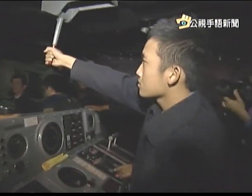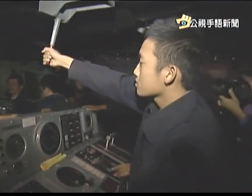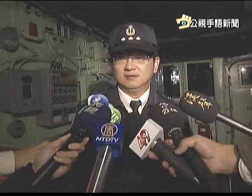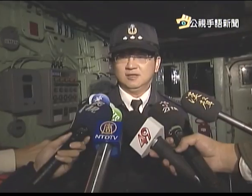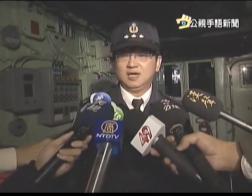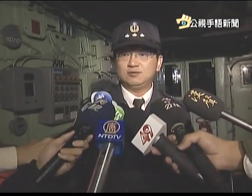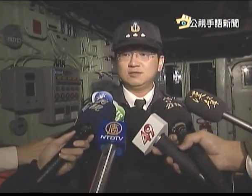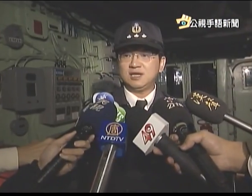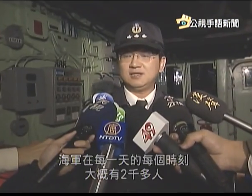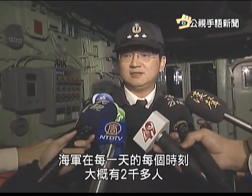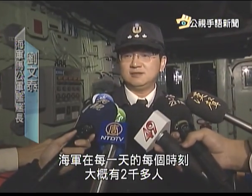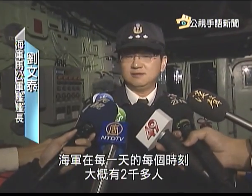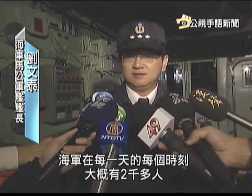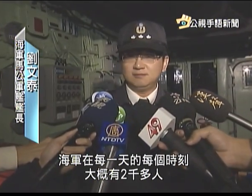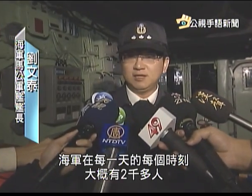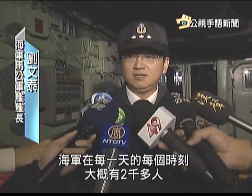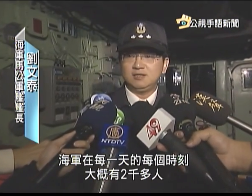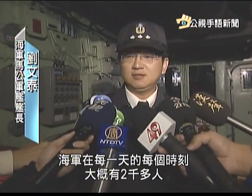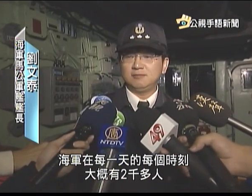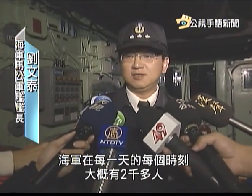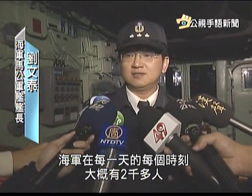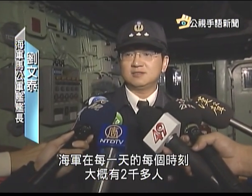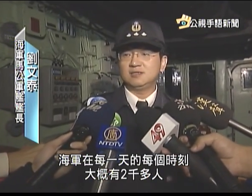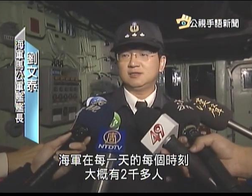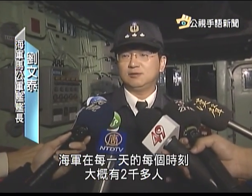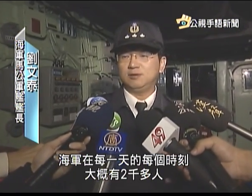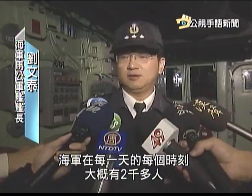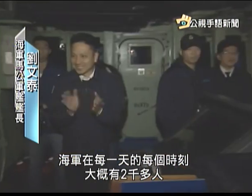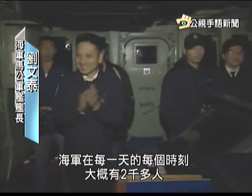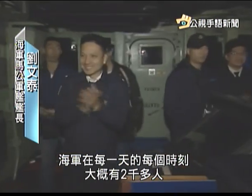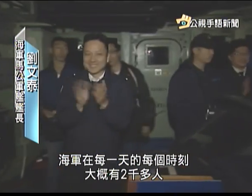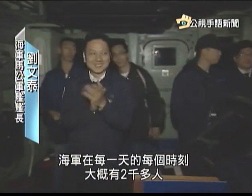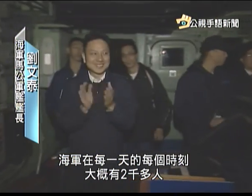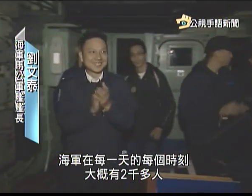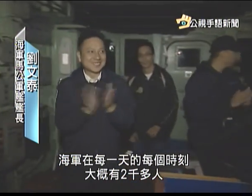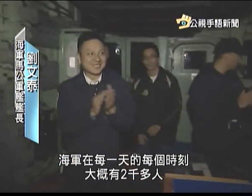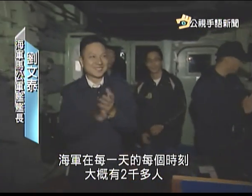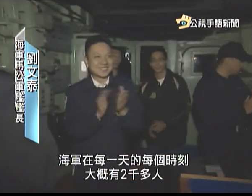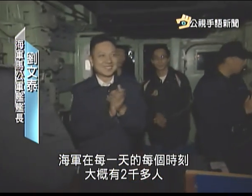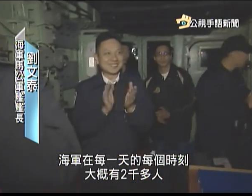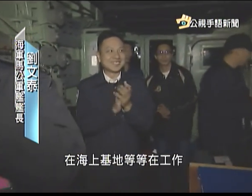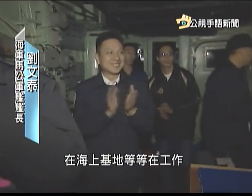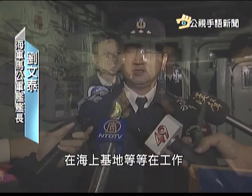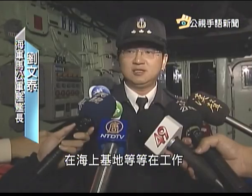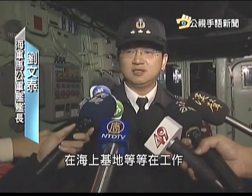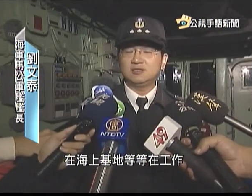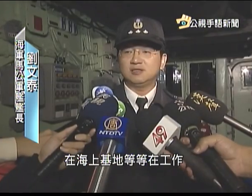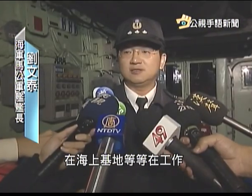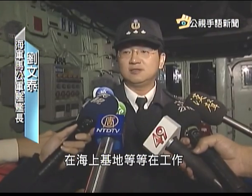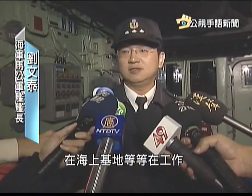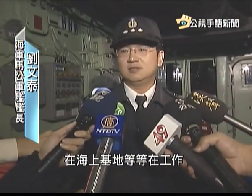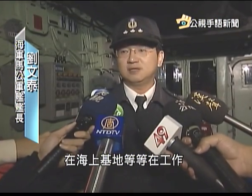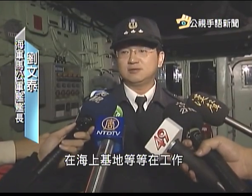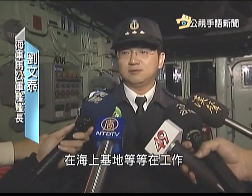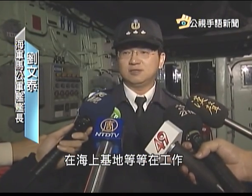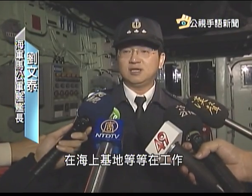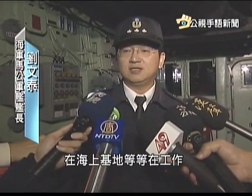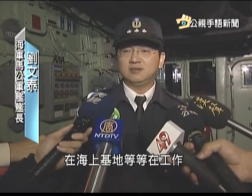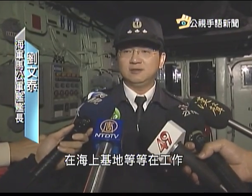对，海军在每一天的每一个时刻都会有带2000多人在海上基地等等在做。那我